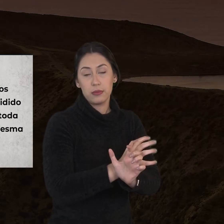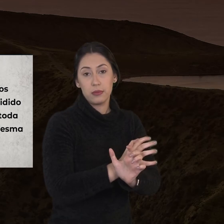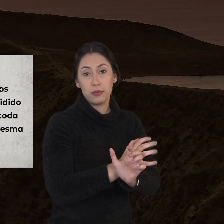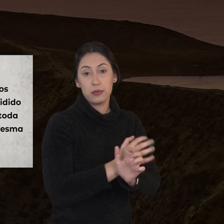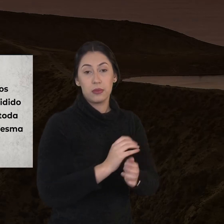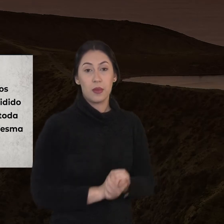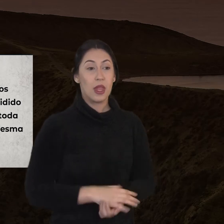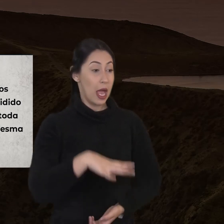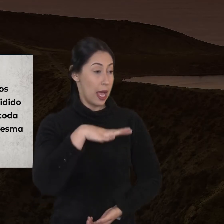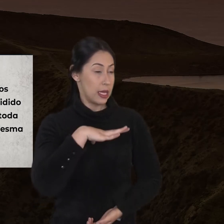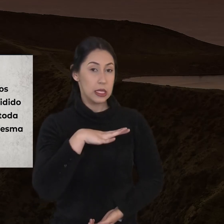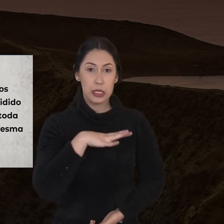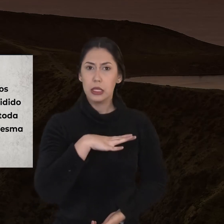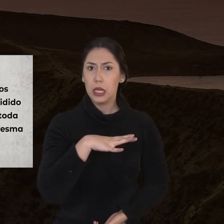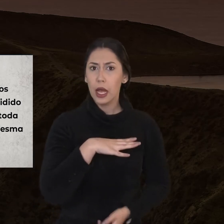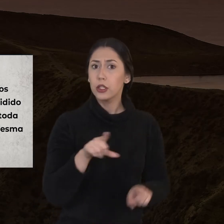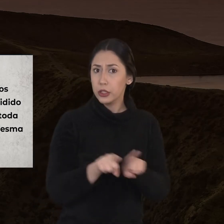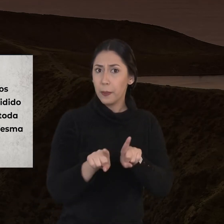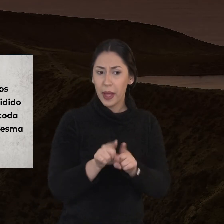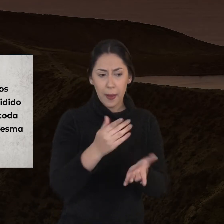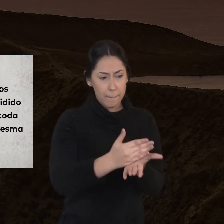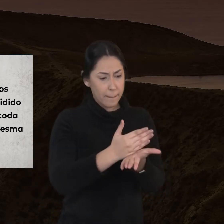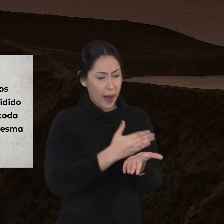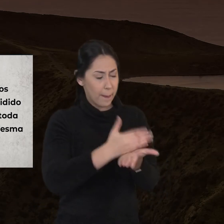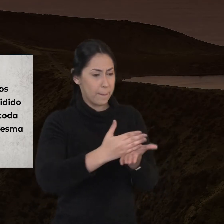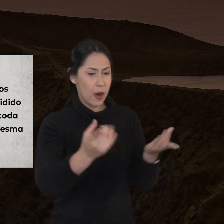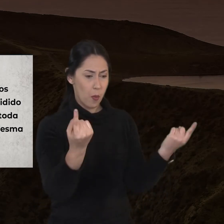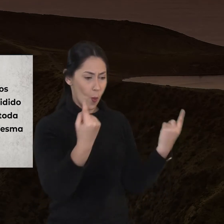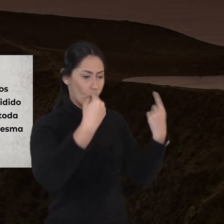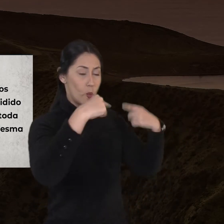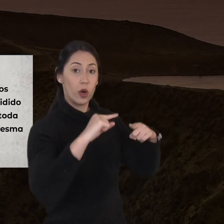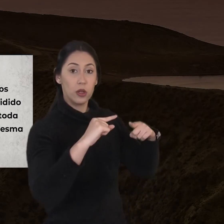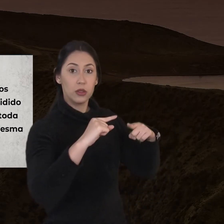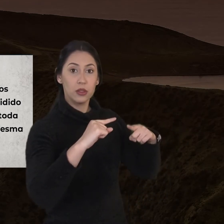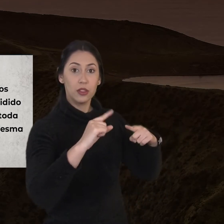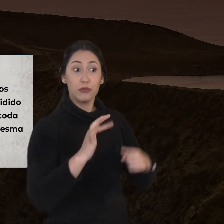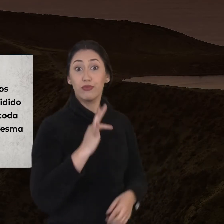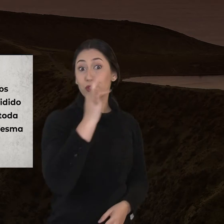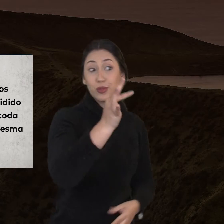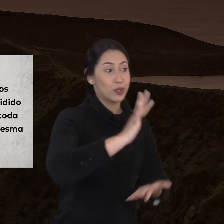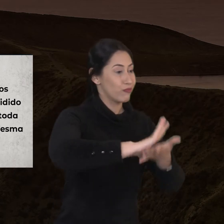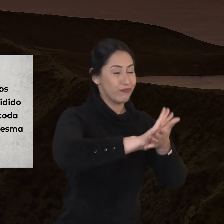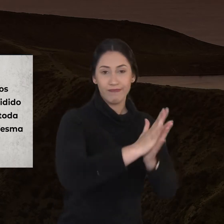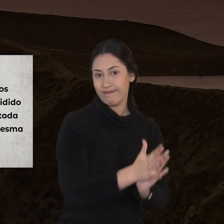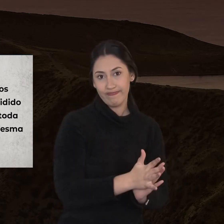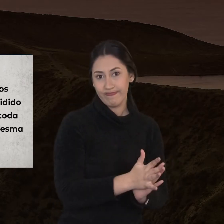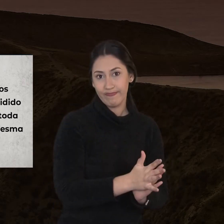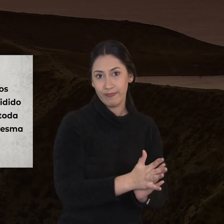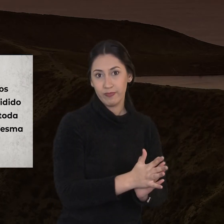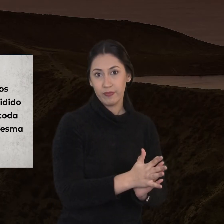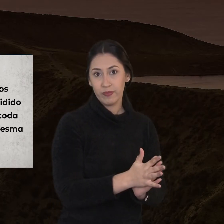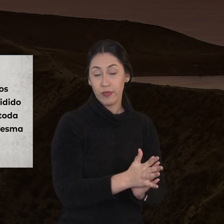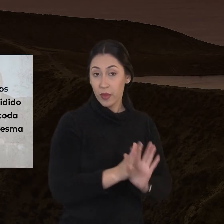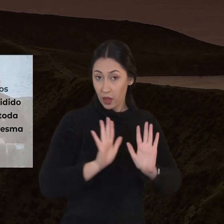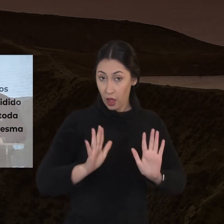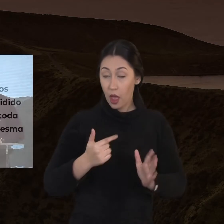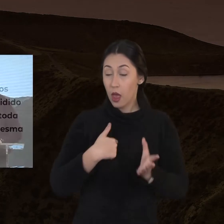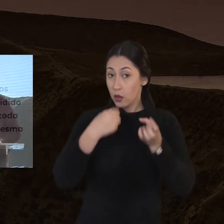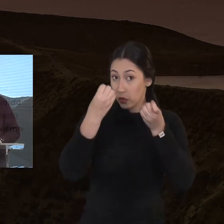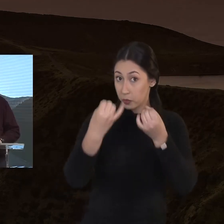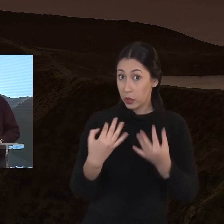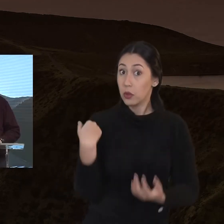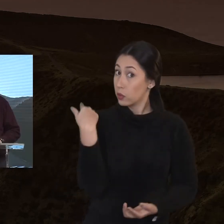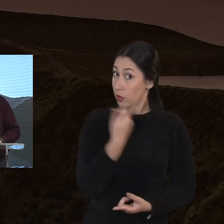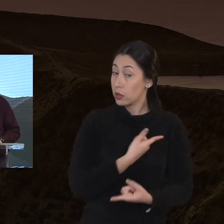o e toda cidade ou casa dividida contra si mesma não subsistirá eu abro um parêntese aqui para aplicar este versículo